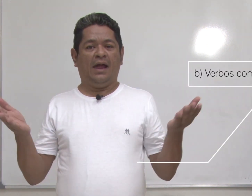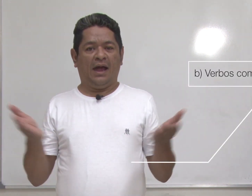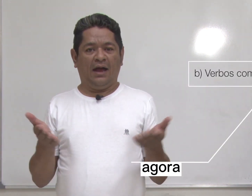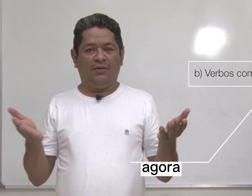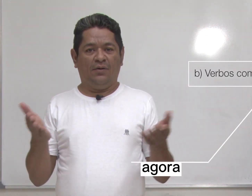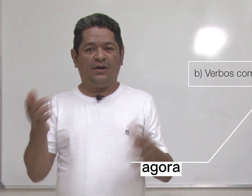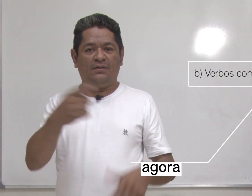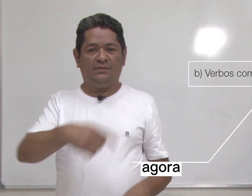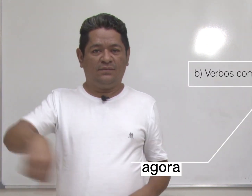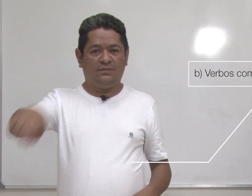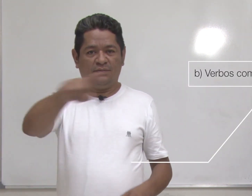Agora,